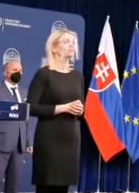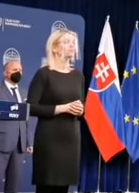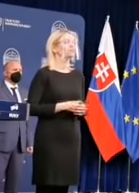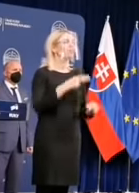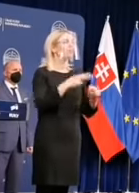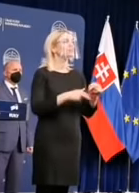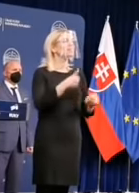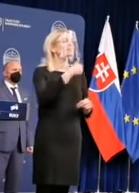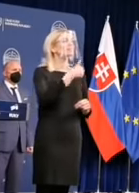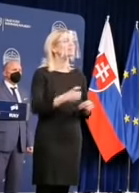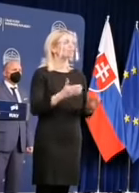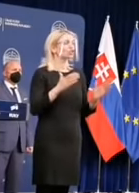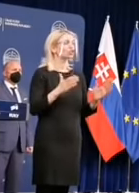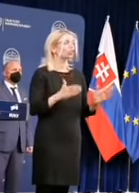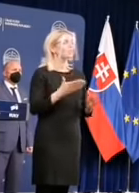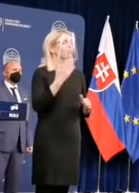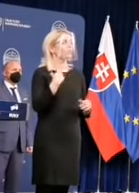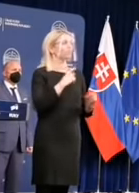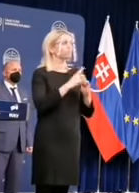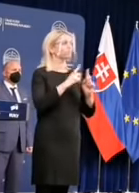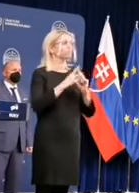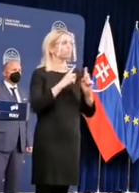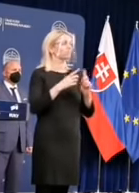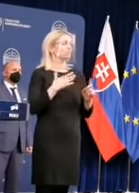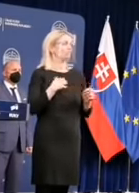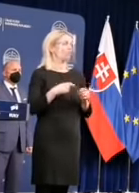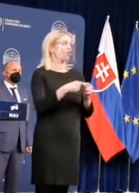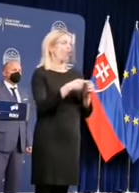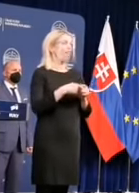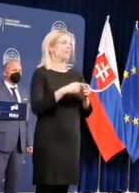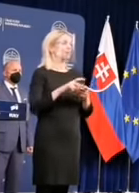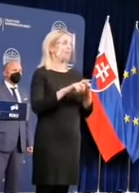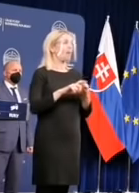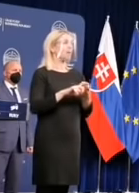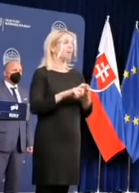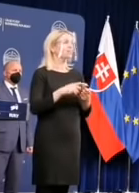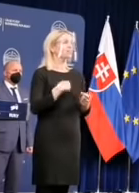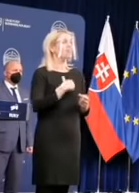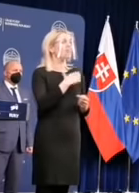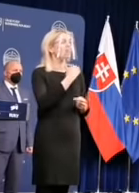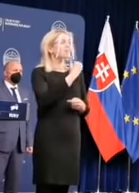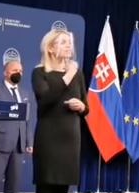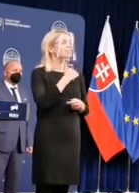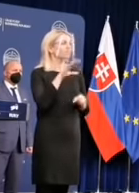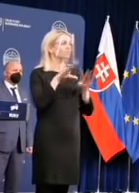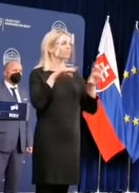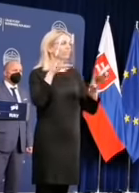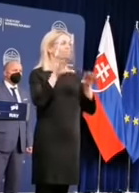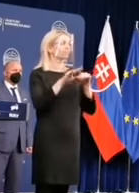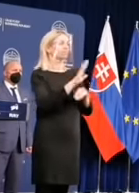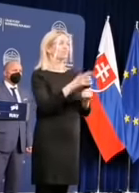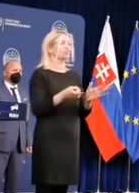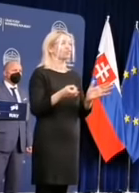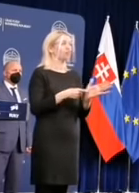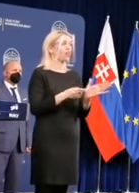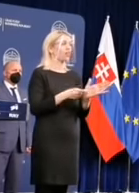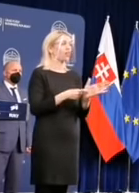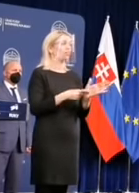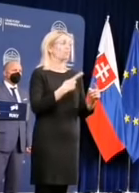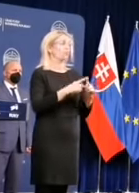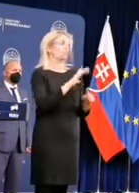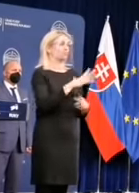Posledný týždeň som absolvoval množstvo rokovaní s koaličnými partnermi, kde som veľmi pozorne načúval ich požiadavkám a